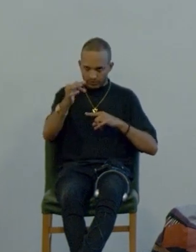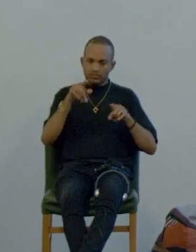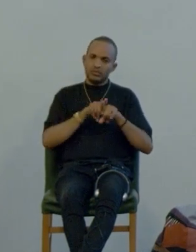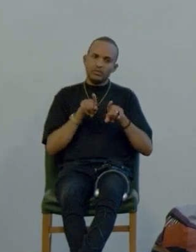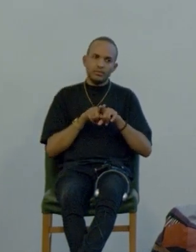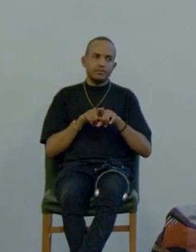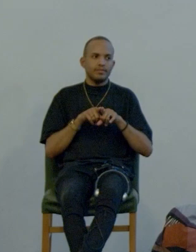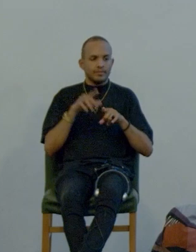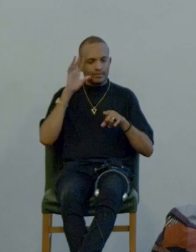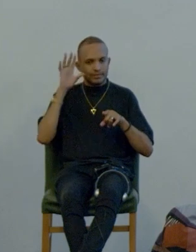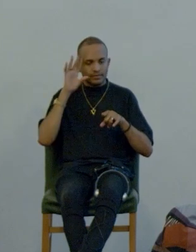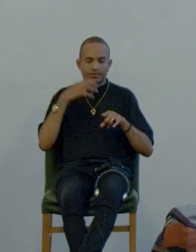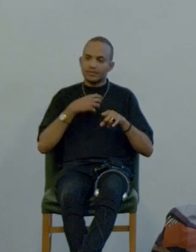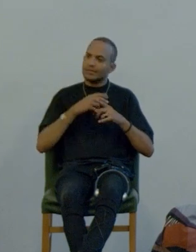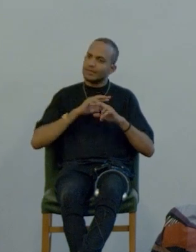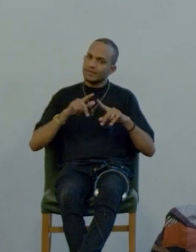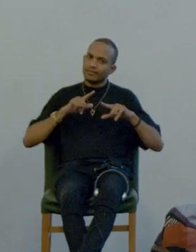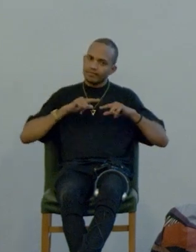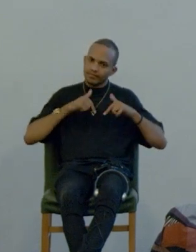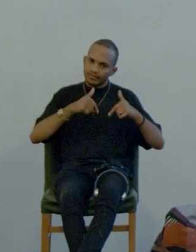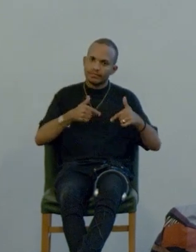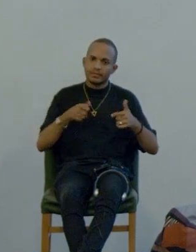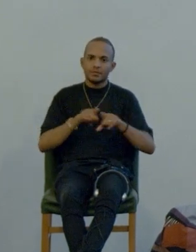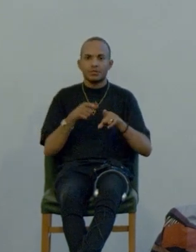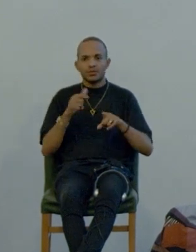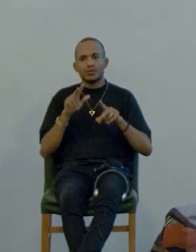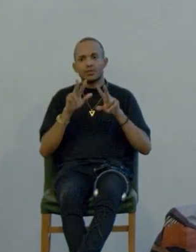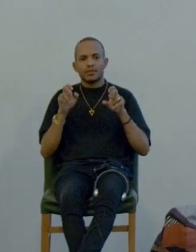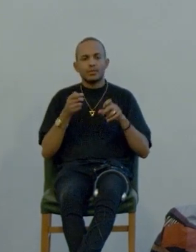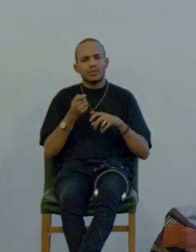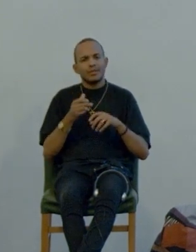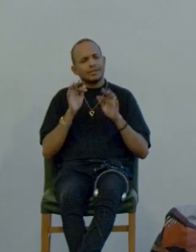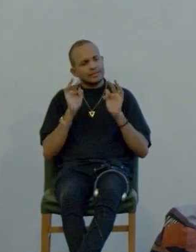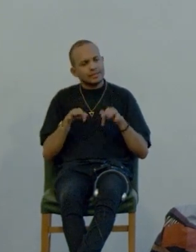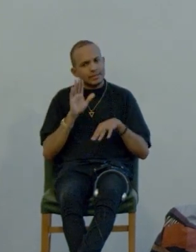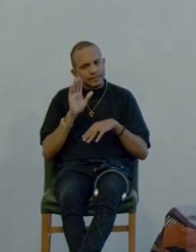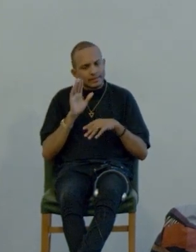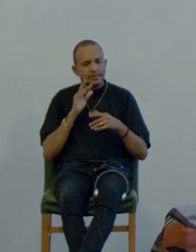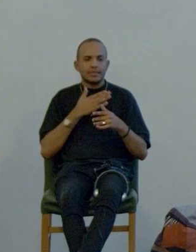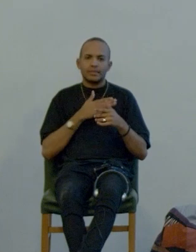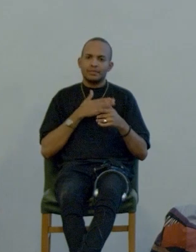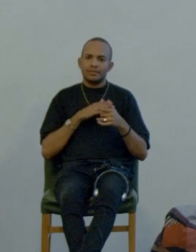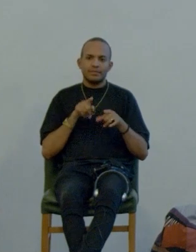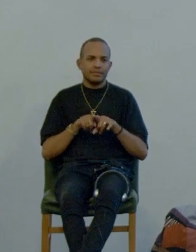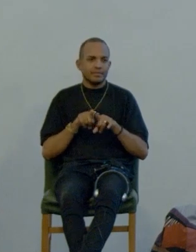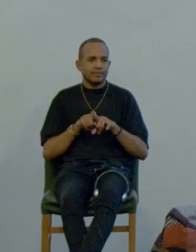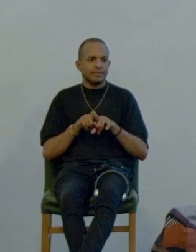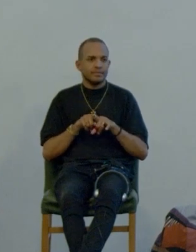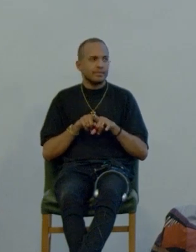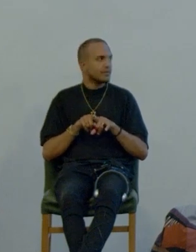uma maneira diferente de ocupar esses espaços. Tem uma outra coisa, estou acabando mesmo aqui, acho que estou no meu tempo ainda, né?